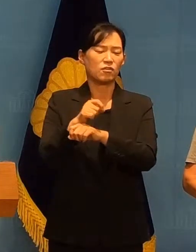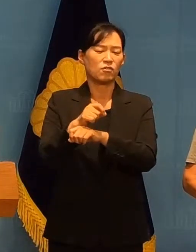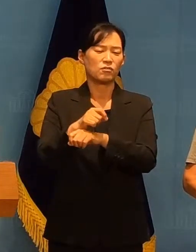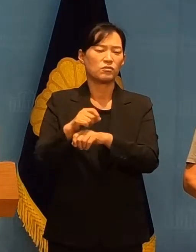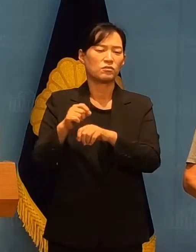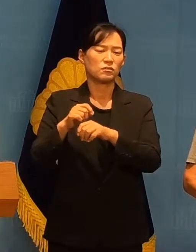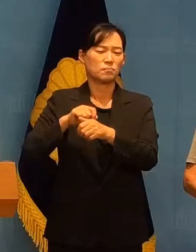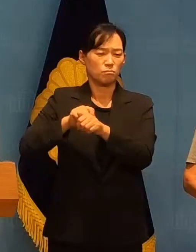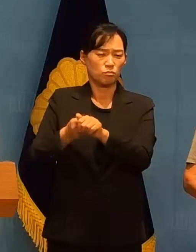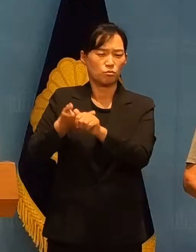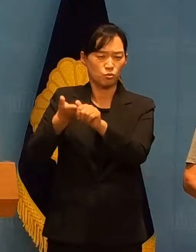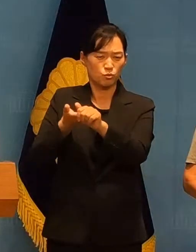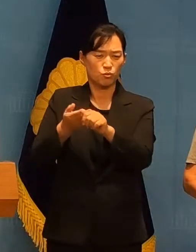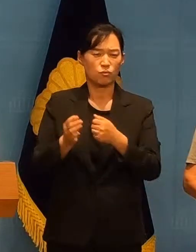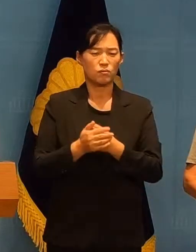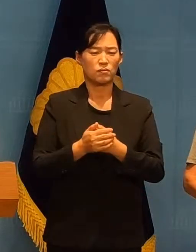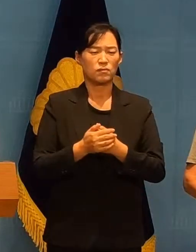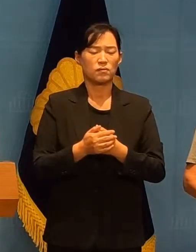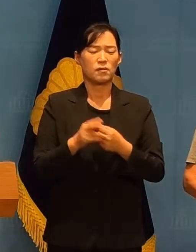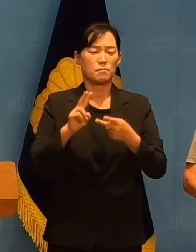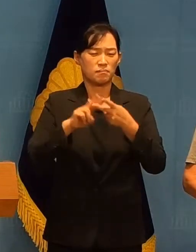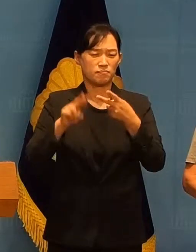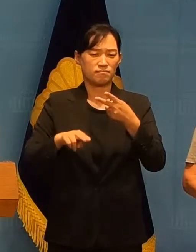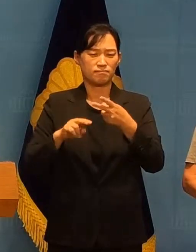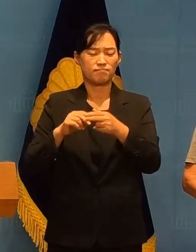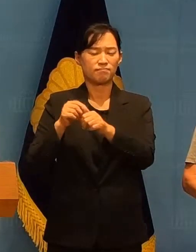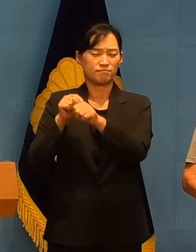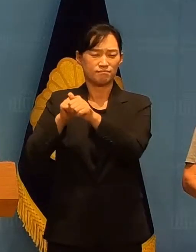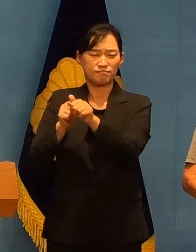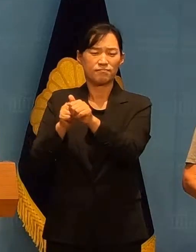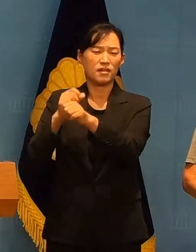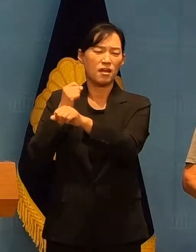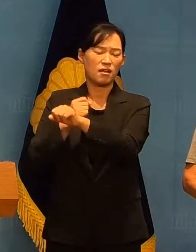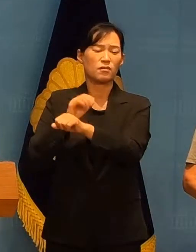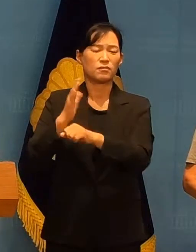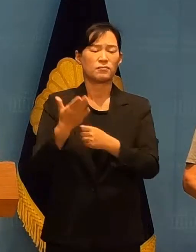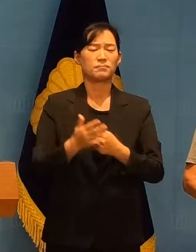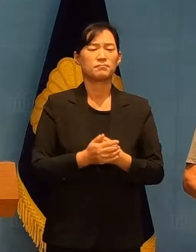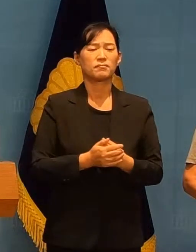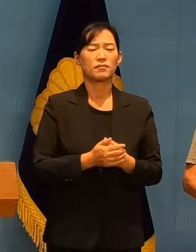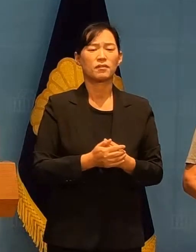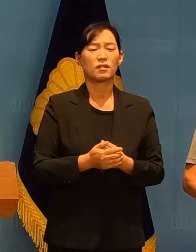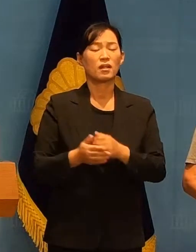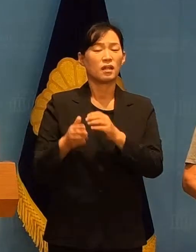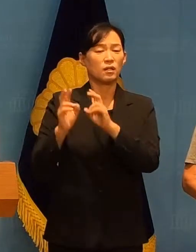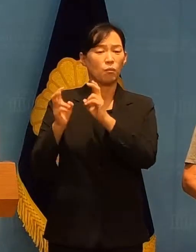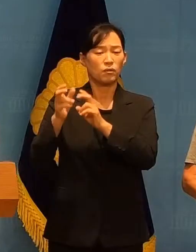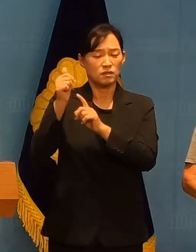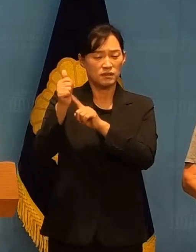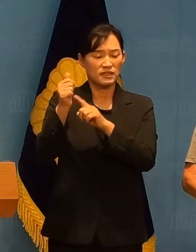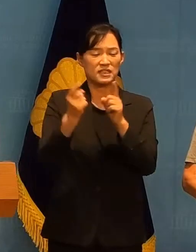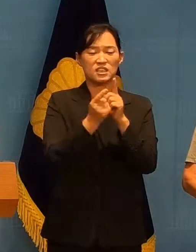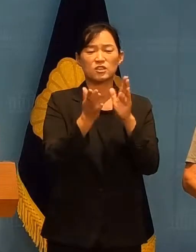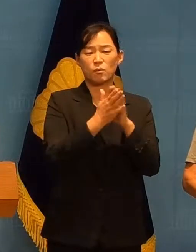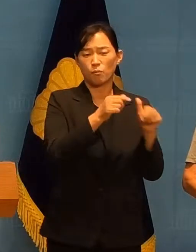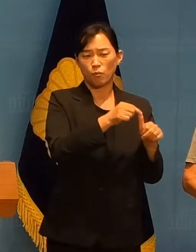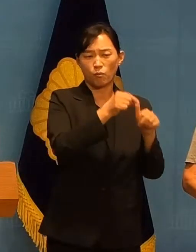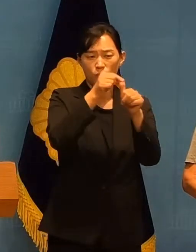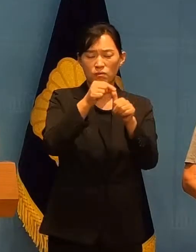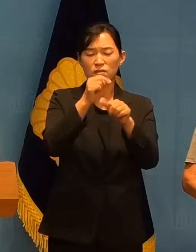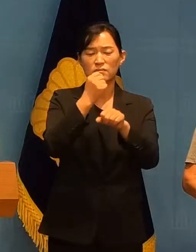형사처벌을 강화해야 합니다. 원청 책임 강화와 직접 고용 원칙을